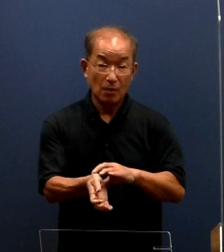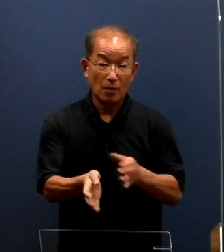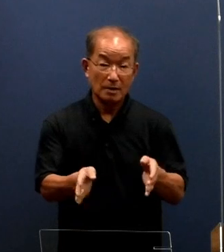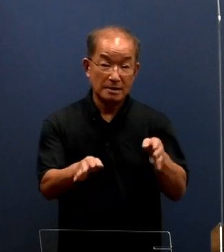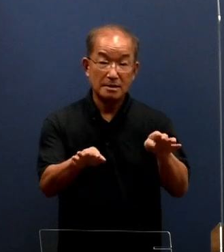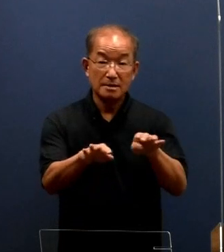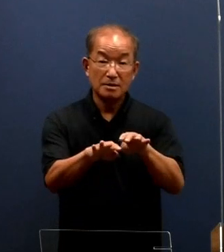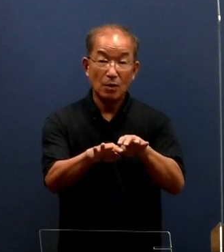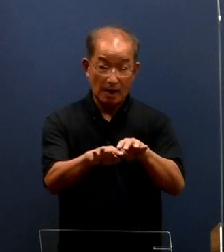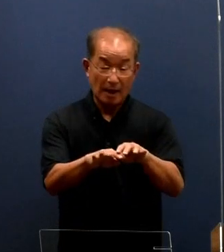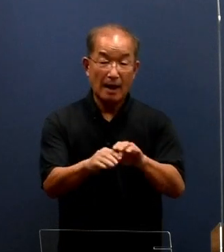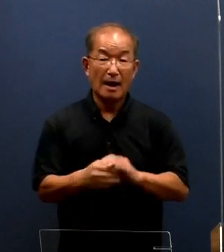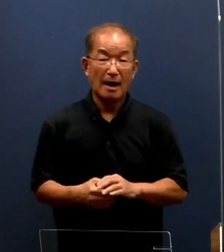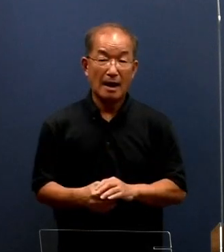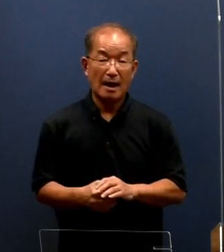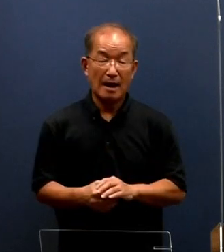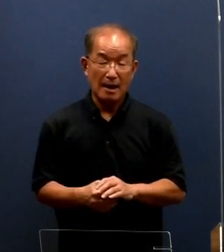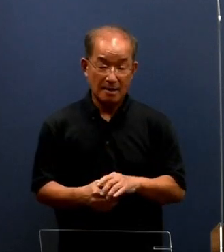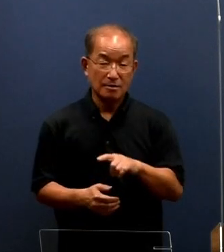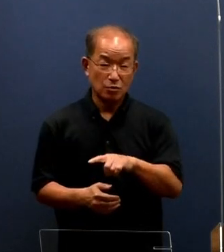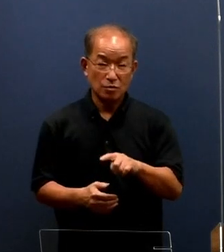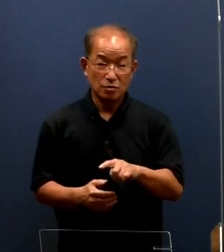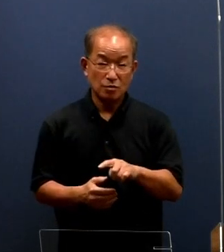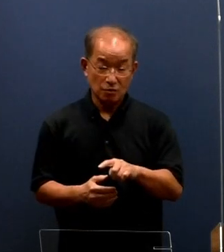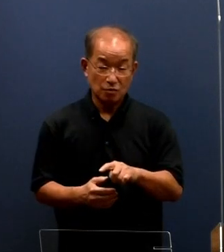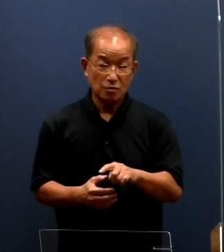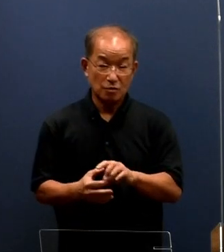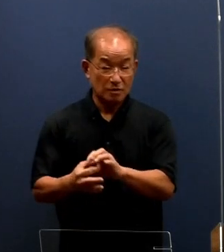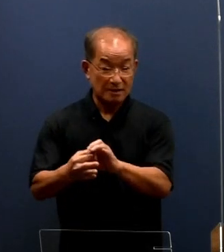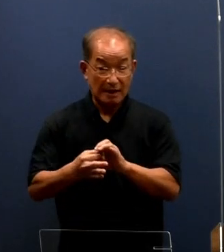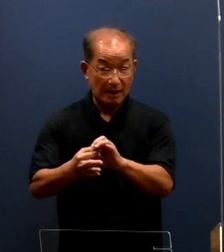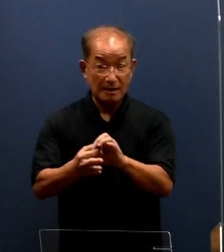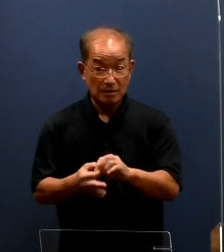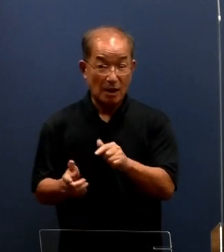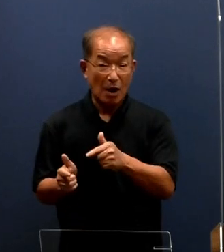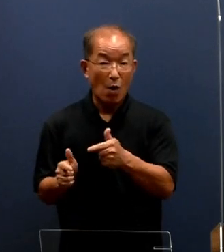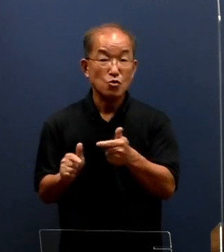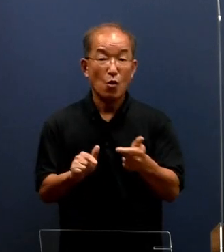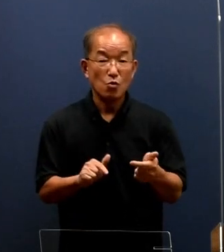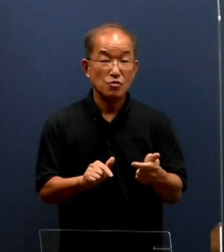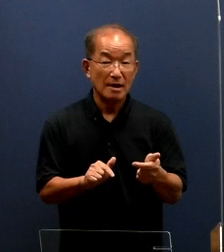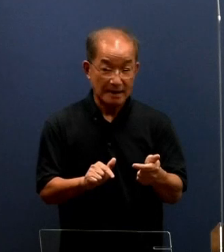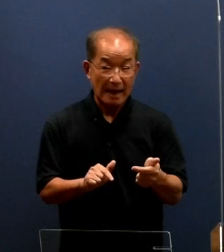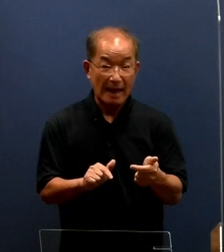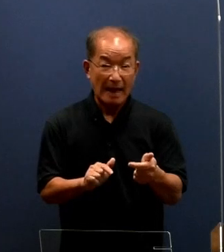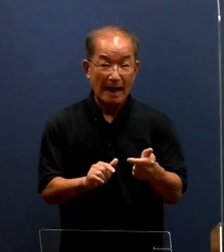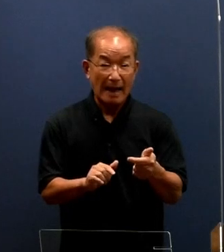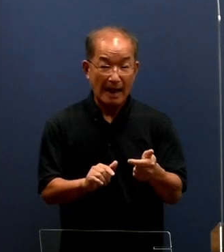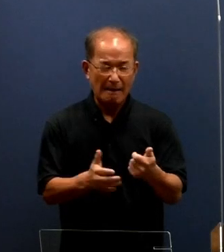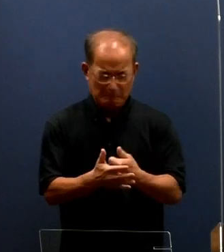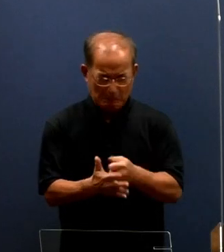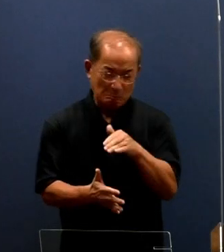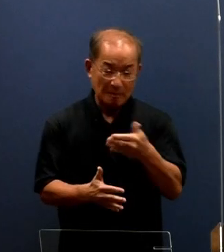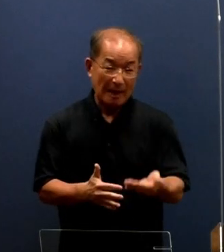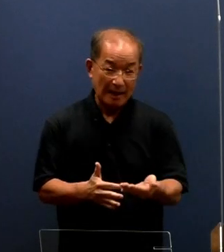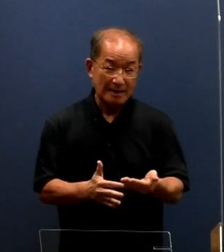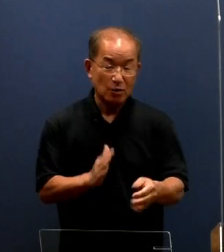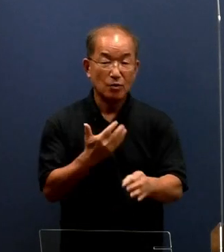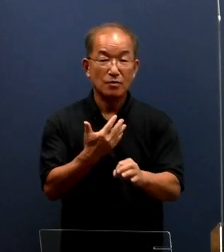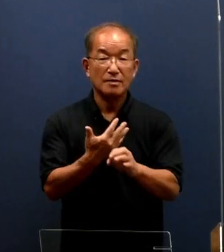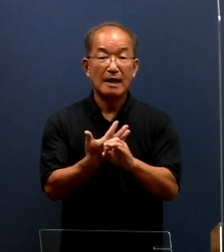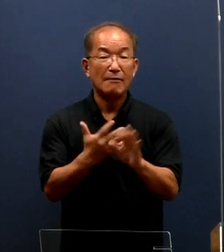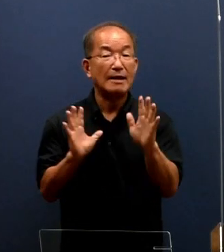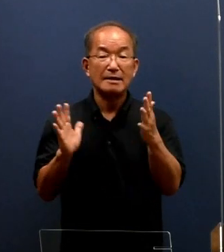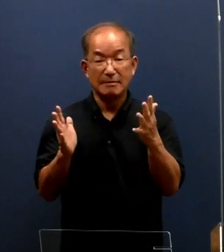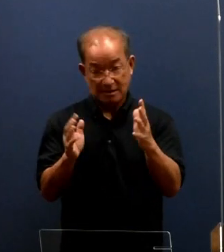にたどり着くことが遅れて発生した死亡例はないという認識であります。